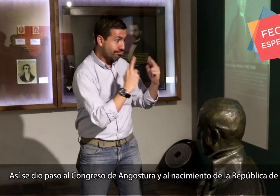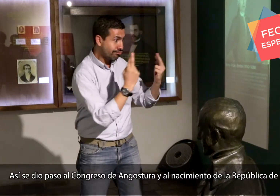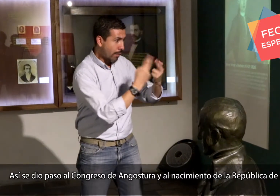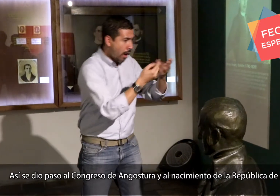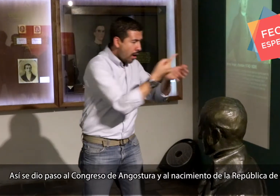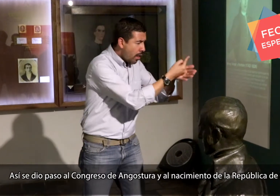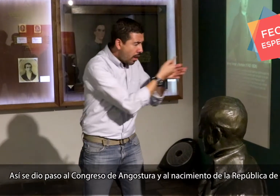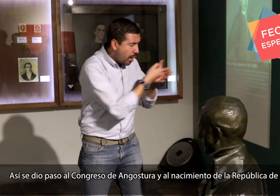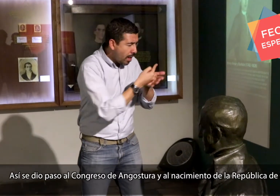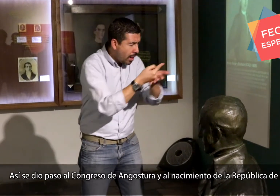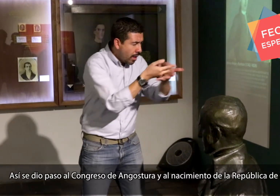Música